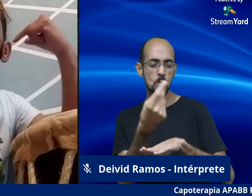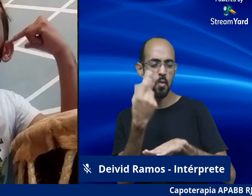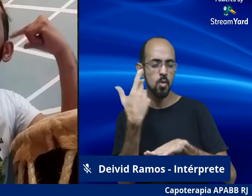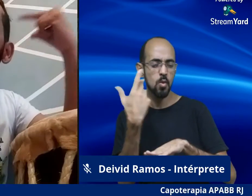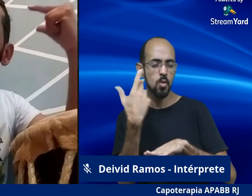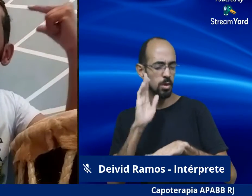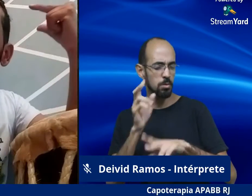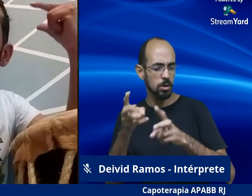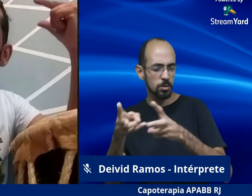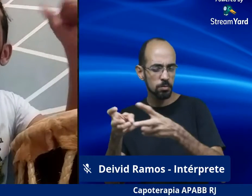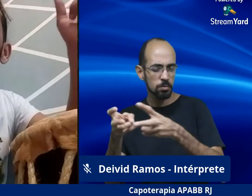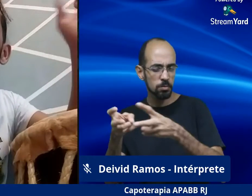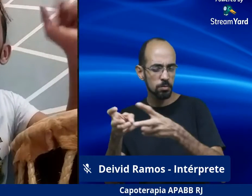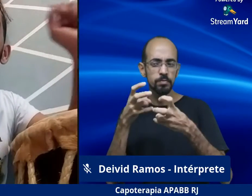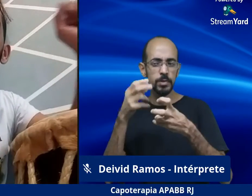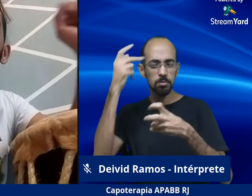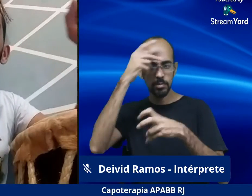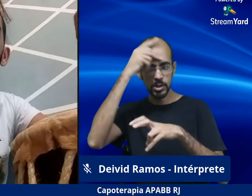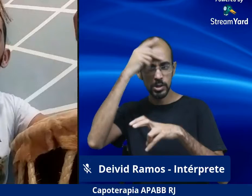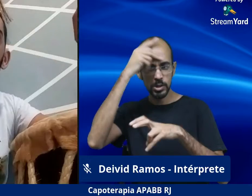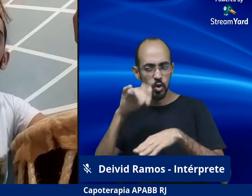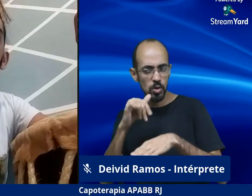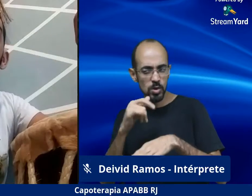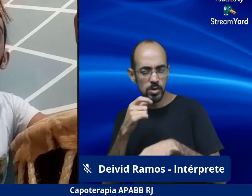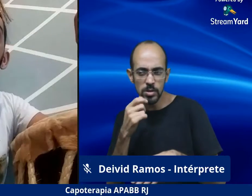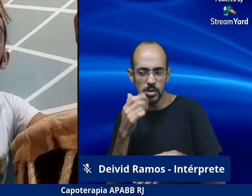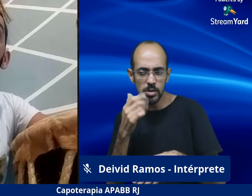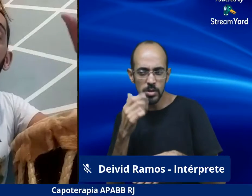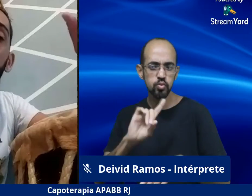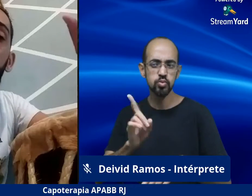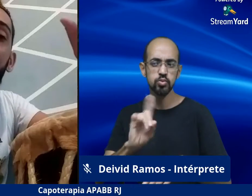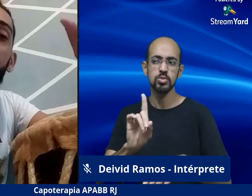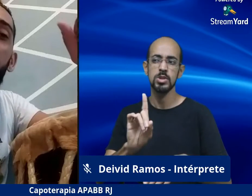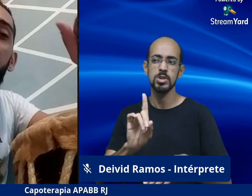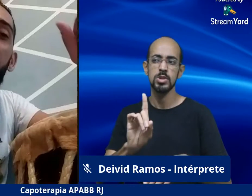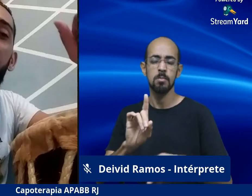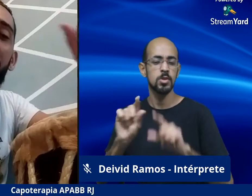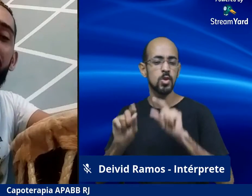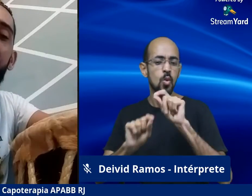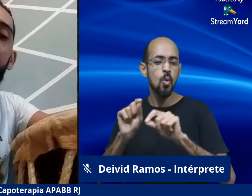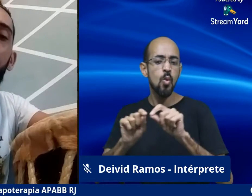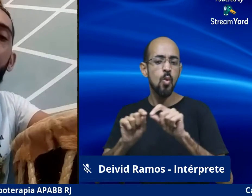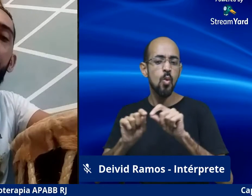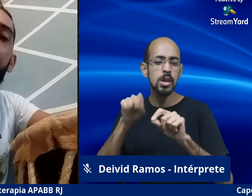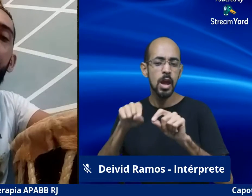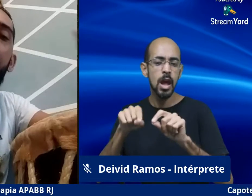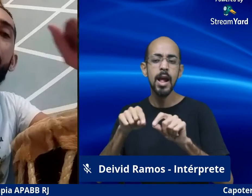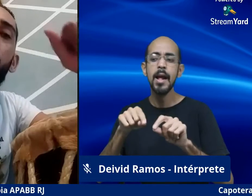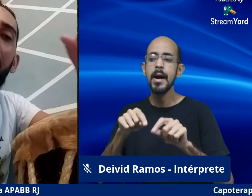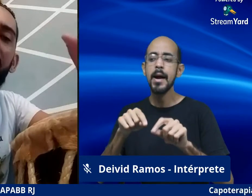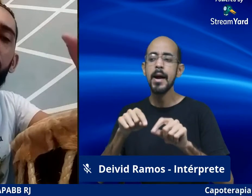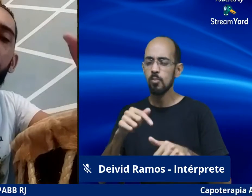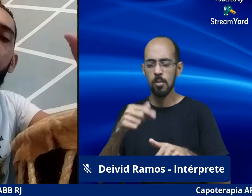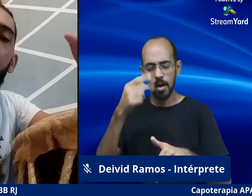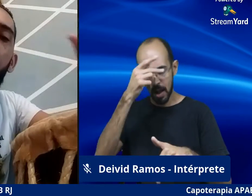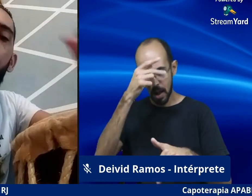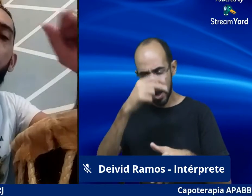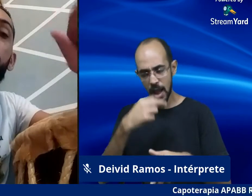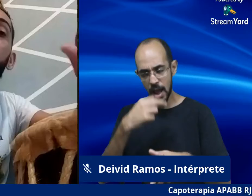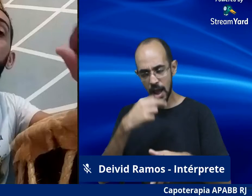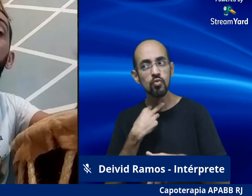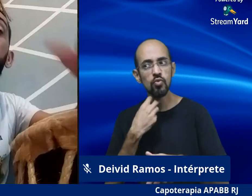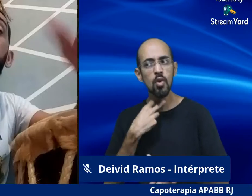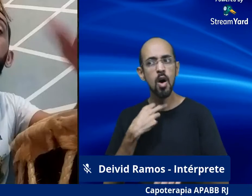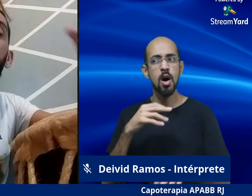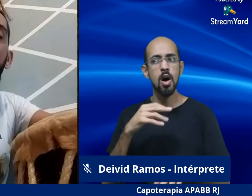gente enganada dela falar. É a voz da intolerância, que a maldade pôs